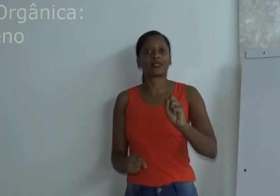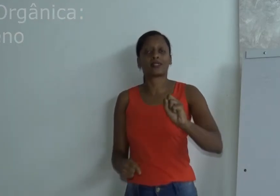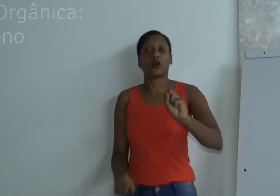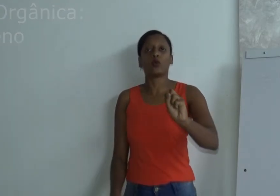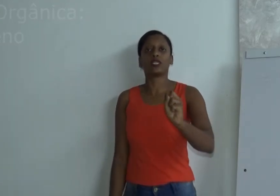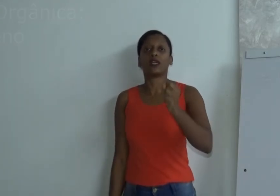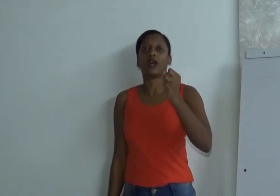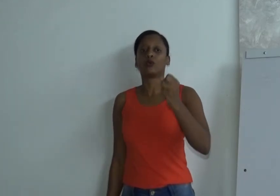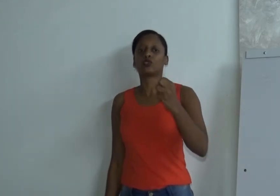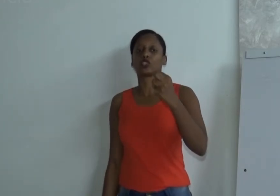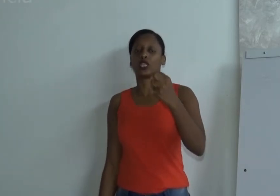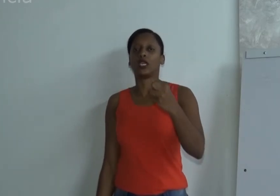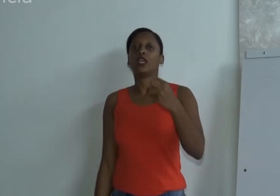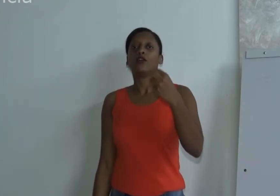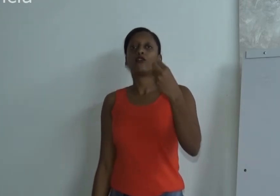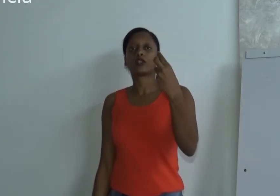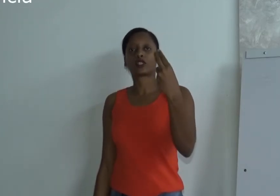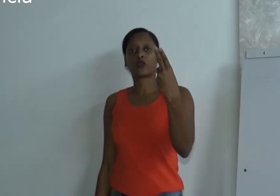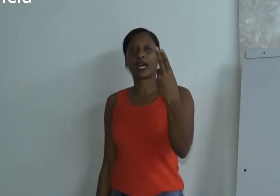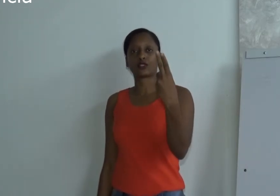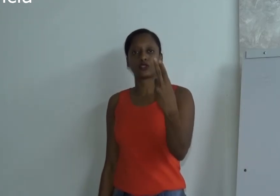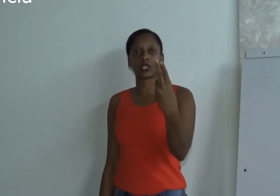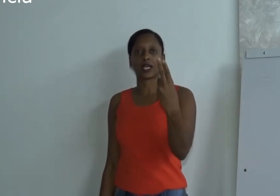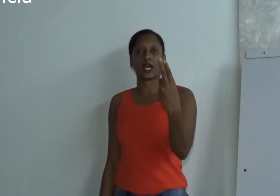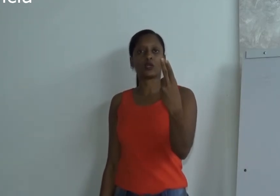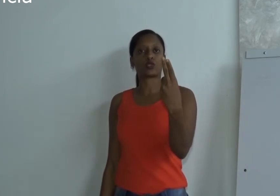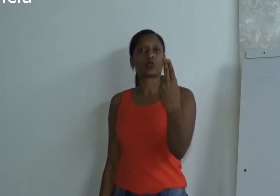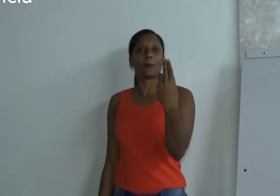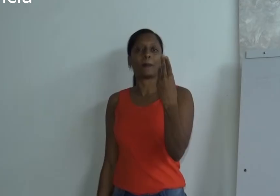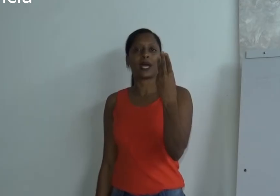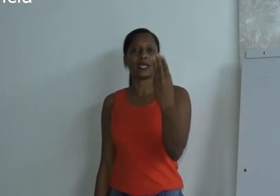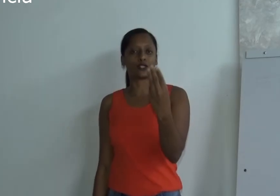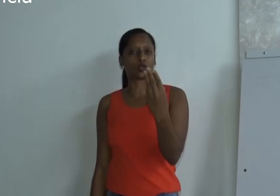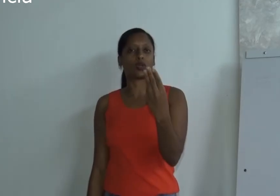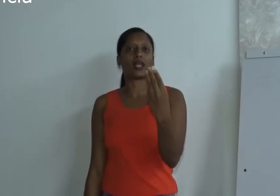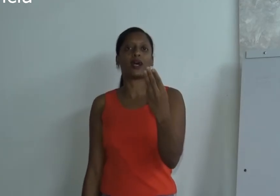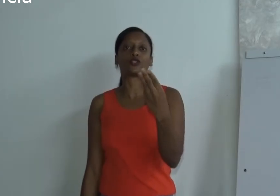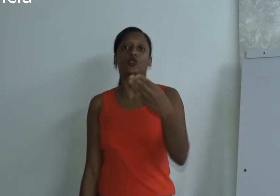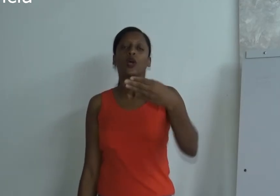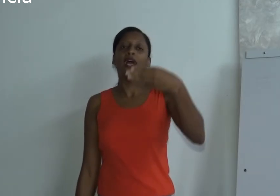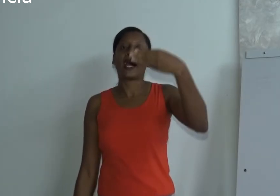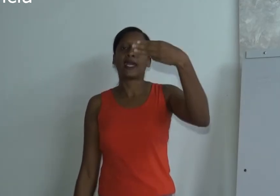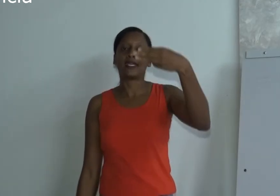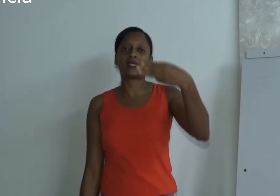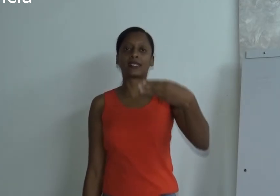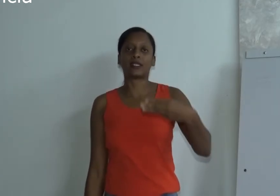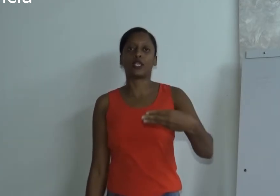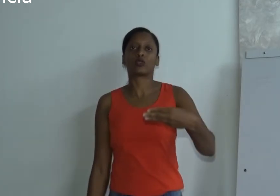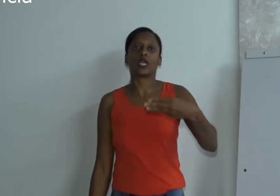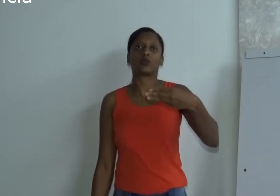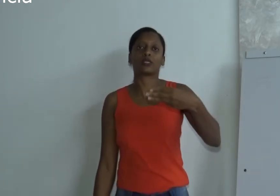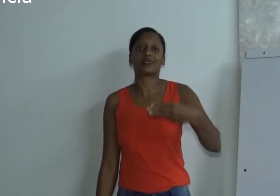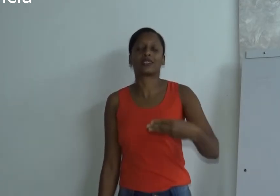faço a união de fosfato de cálcio mais colágeno, aí sim eu tenho um